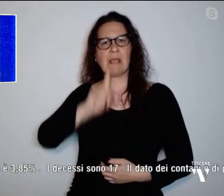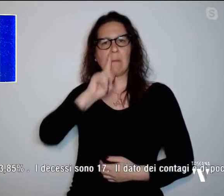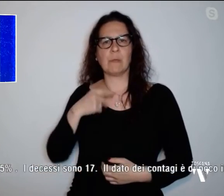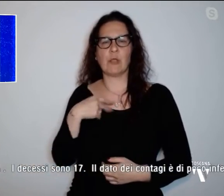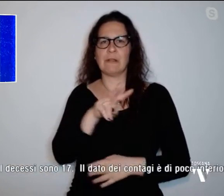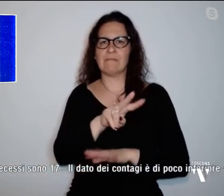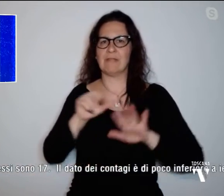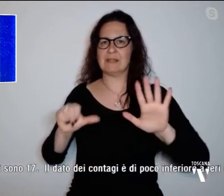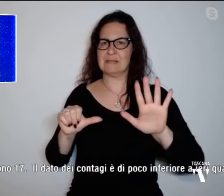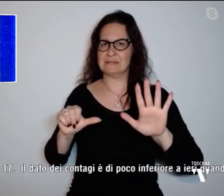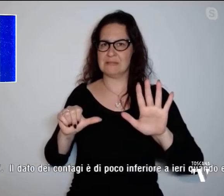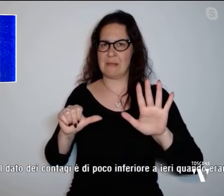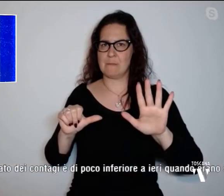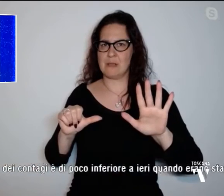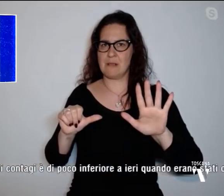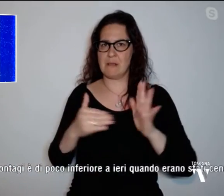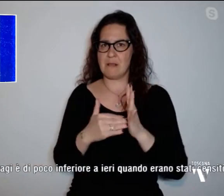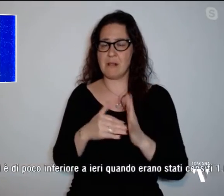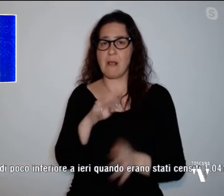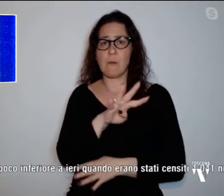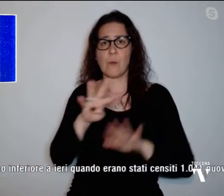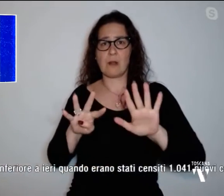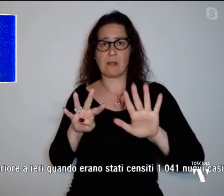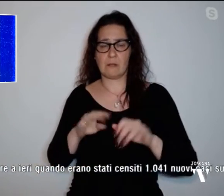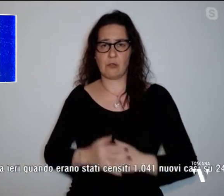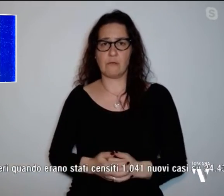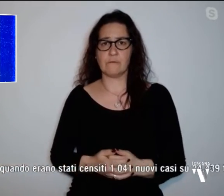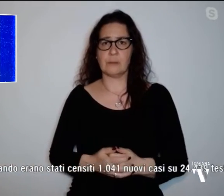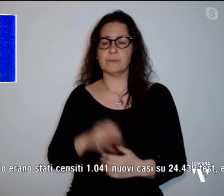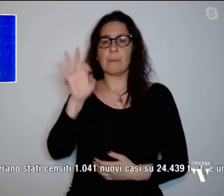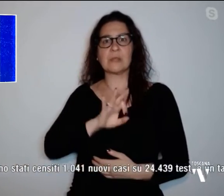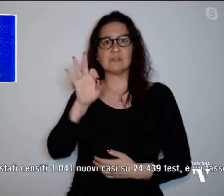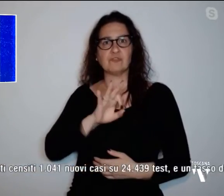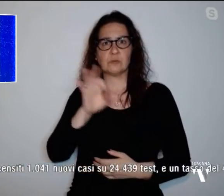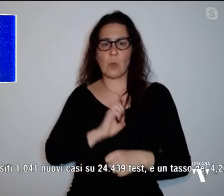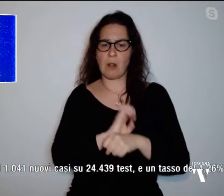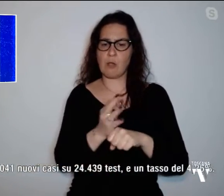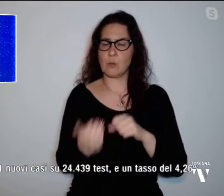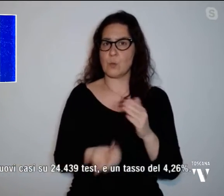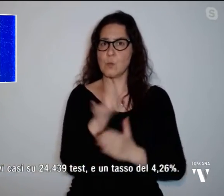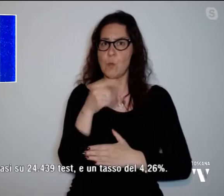26.049 tamponi. Il tasso dei nuovi positivi è di